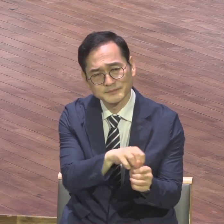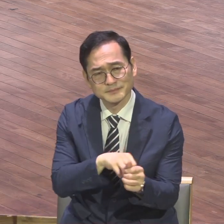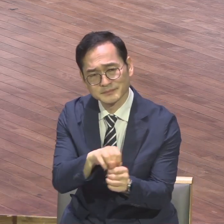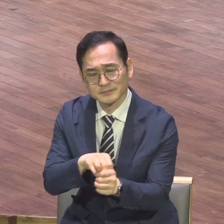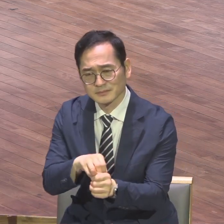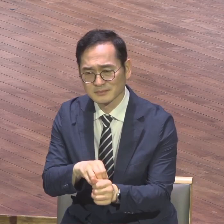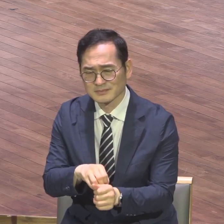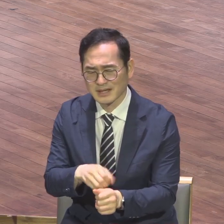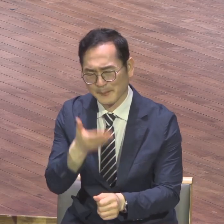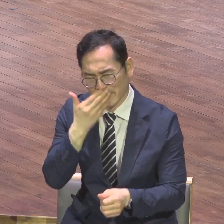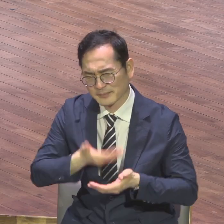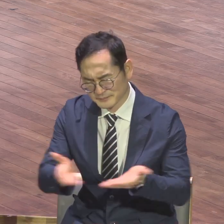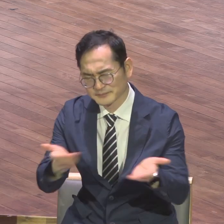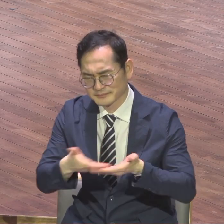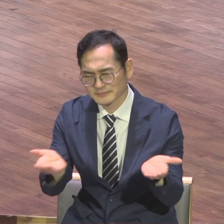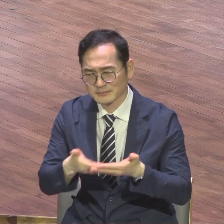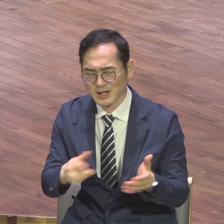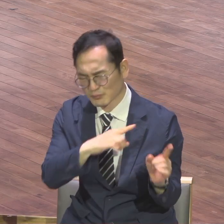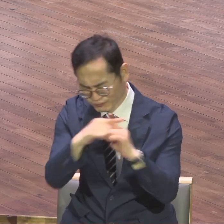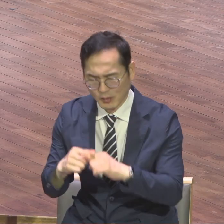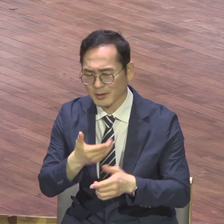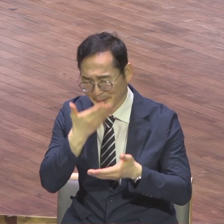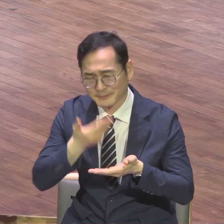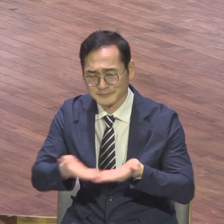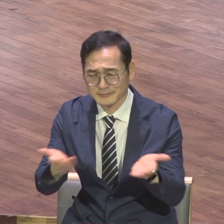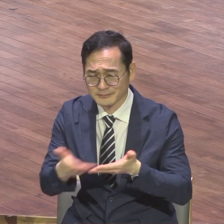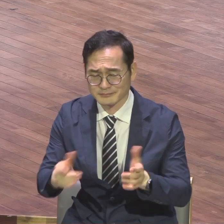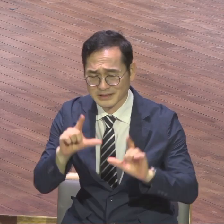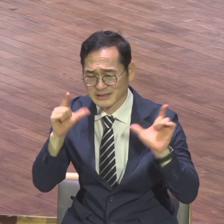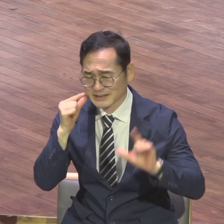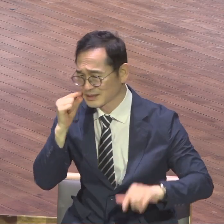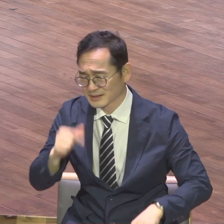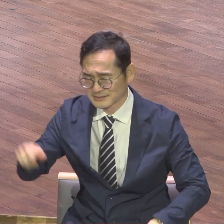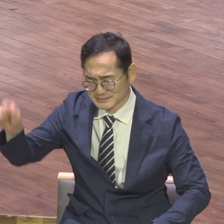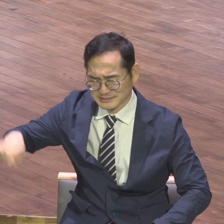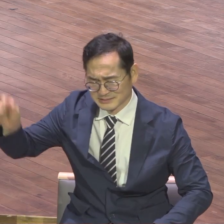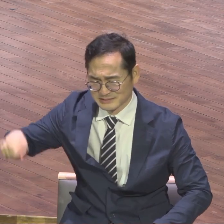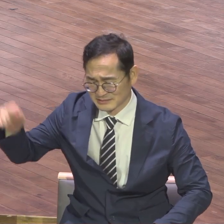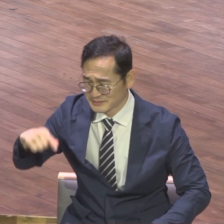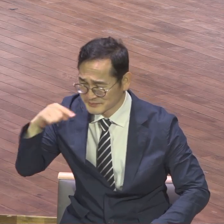인기짱이에요. 무조건 사 무조건 사. 카드